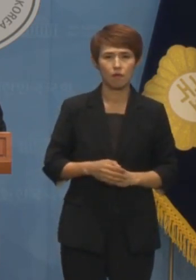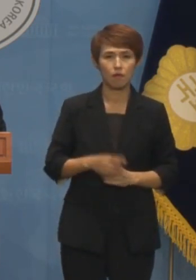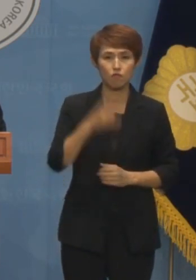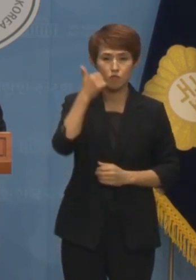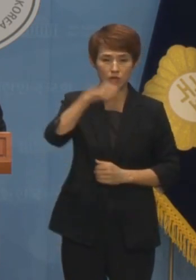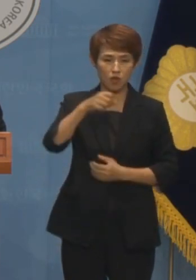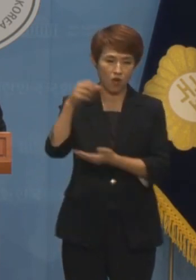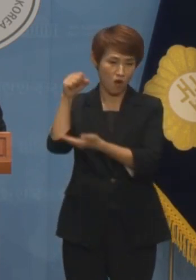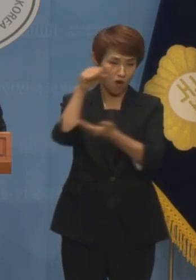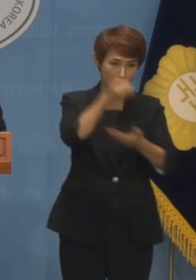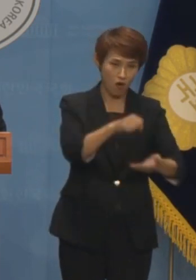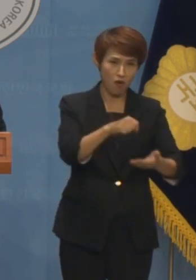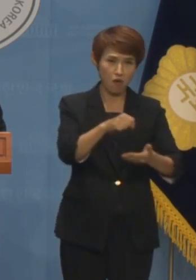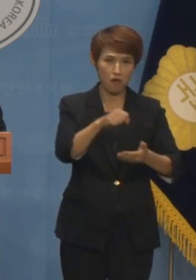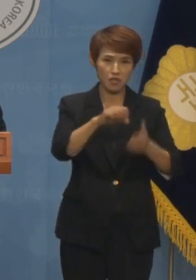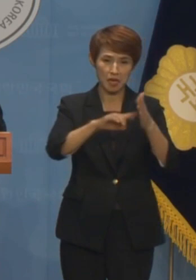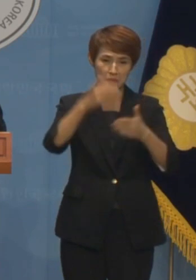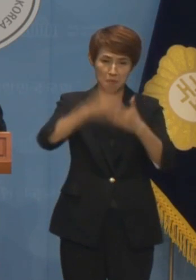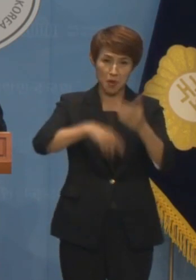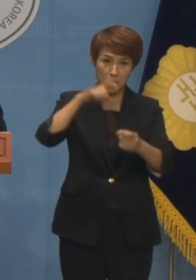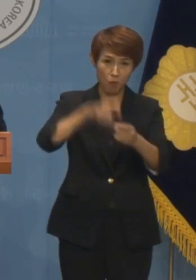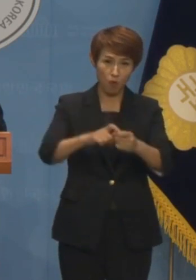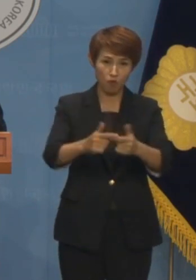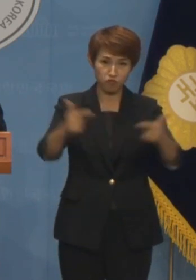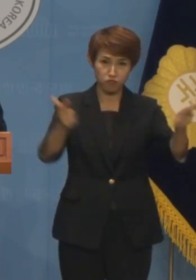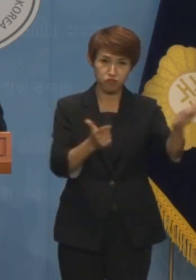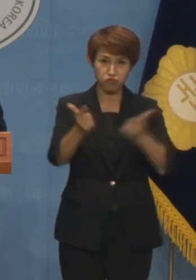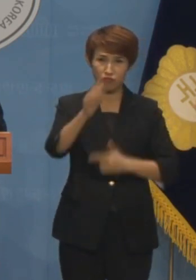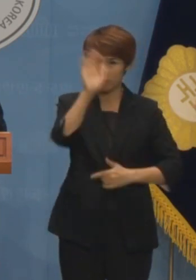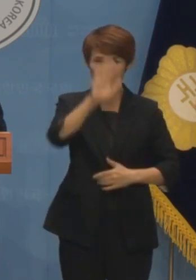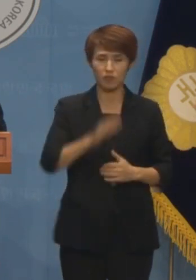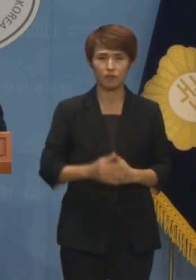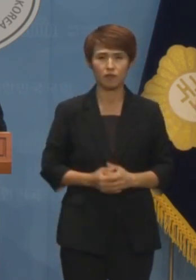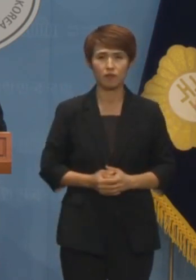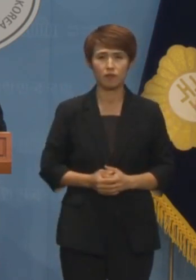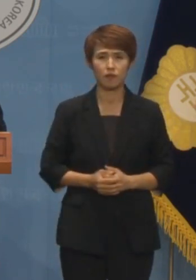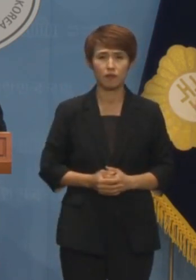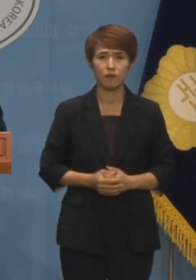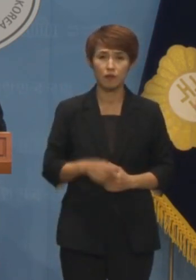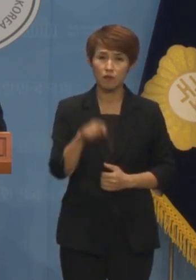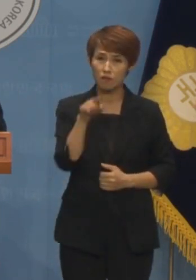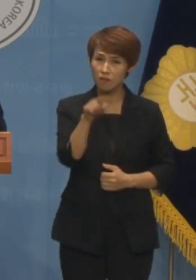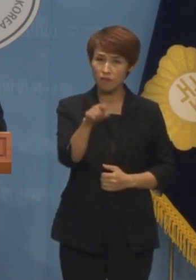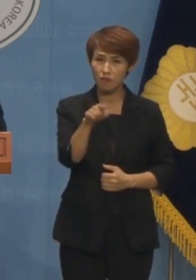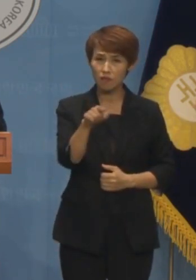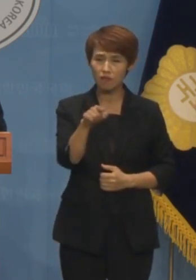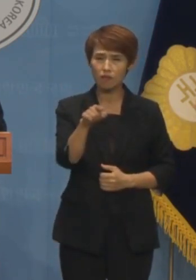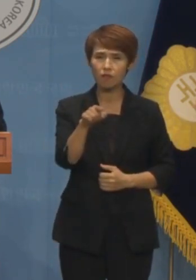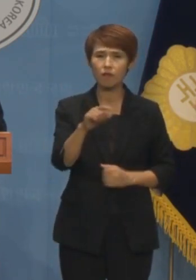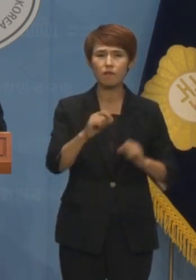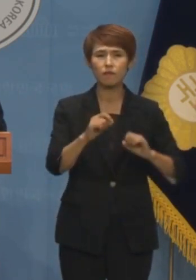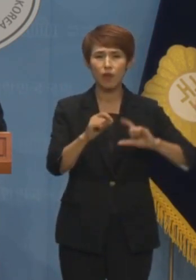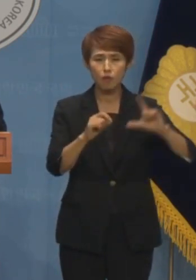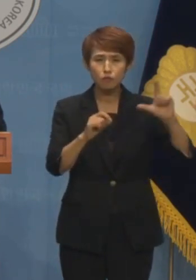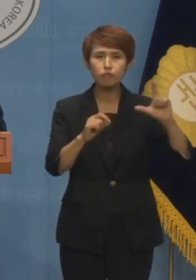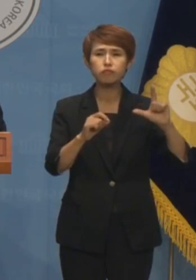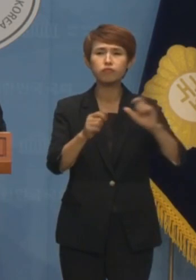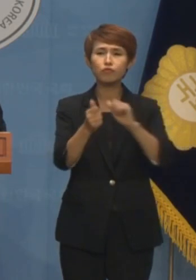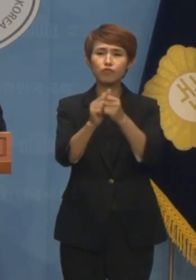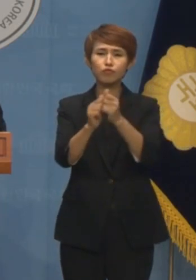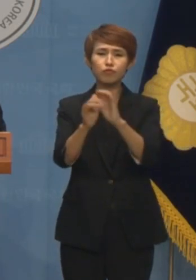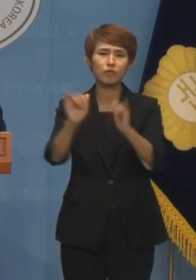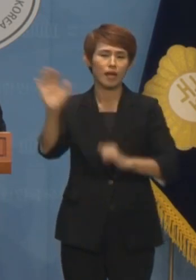피하자고 늘리거나 줄이는 것이 아닙니다. 만약 그렇다면 그 회사는 대다수의 일반 주주가